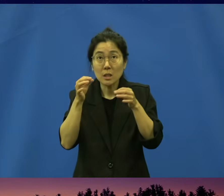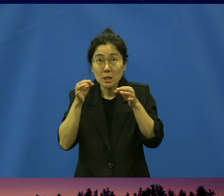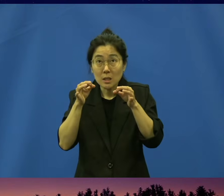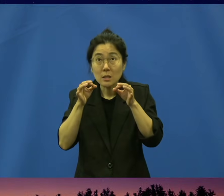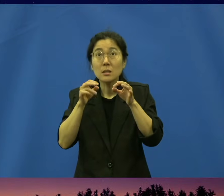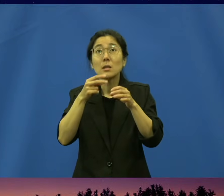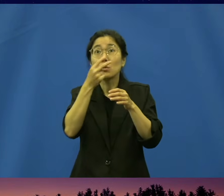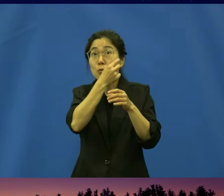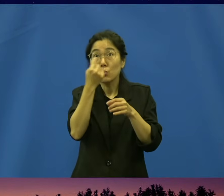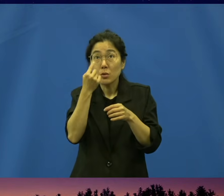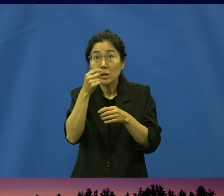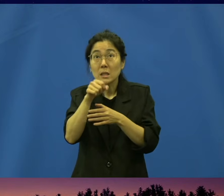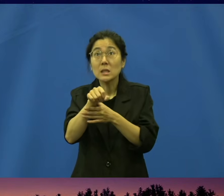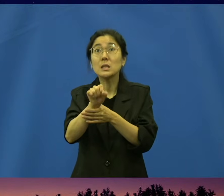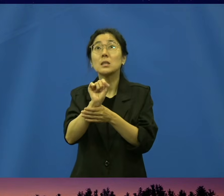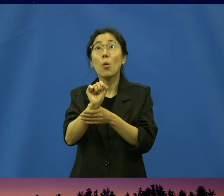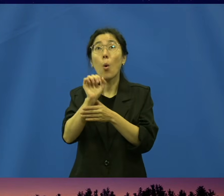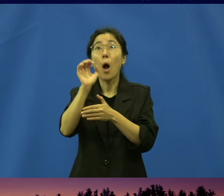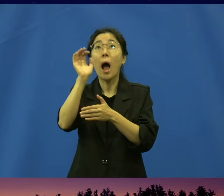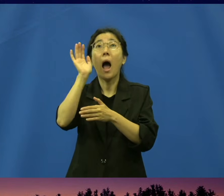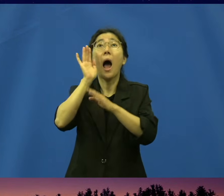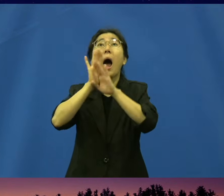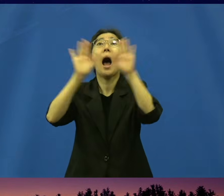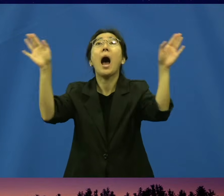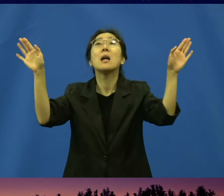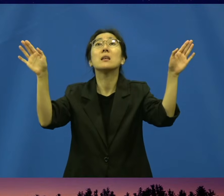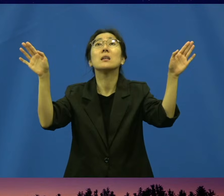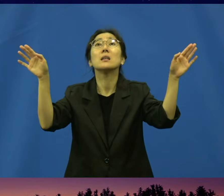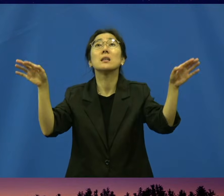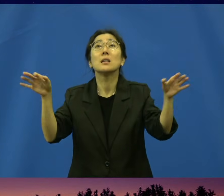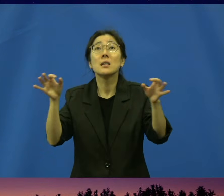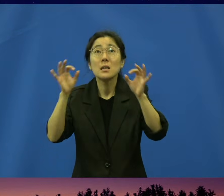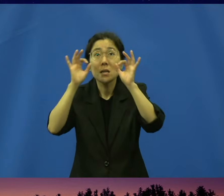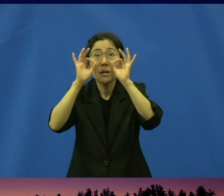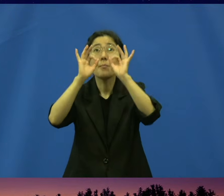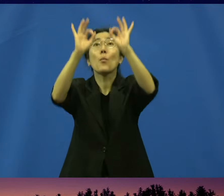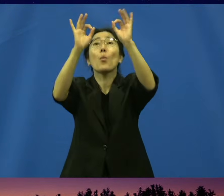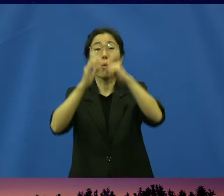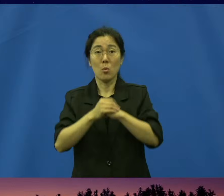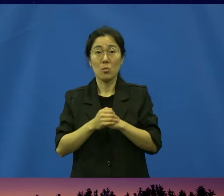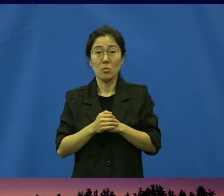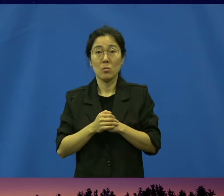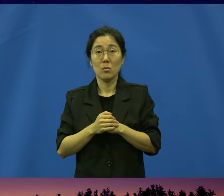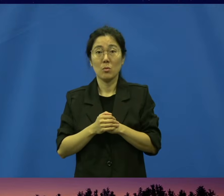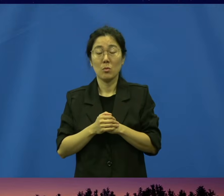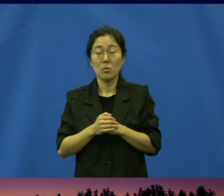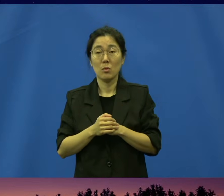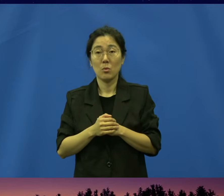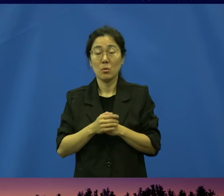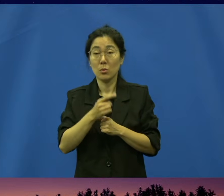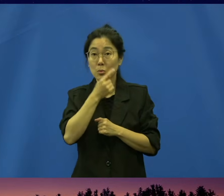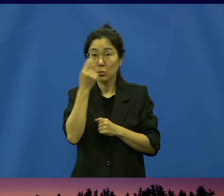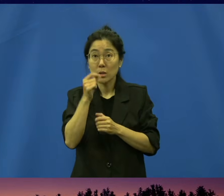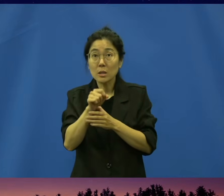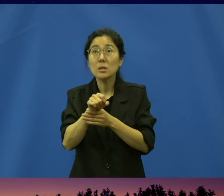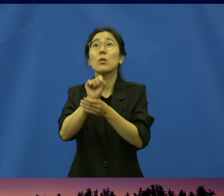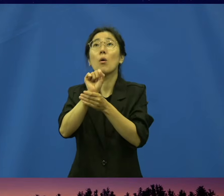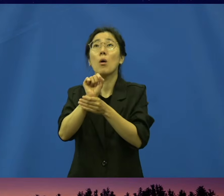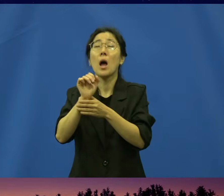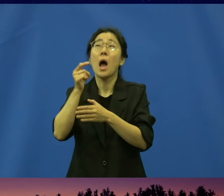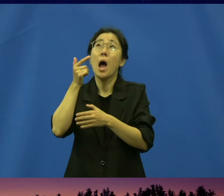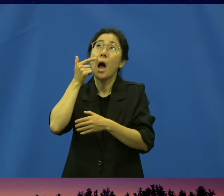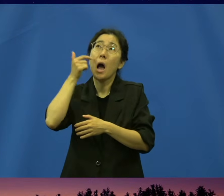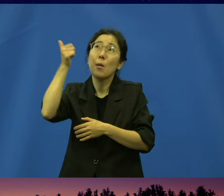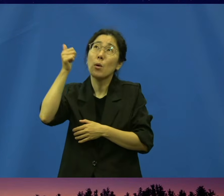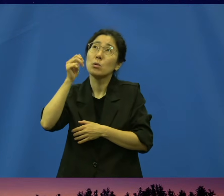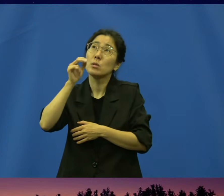하늘을 우러러 이르시되, 눈을 들어 하늘을 우러러 기도하시되, 아버지여 때가 이르렀사오니